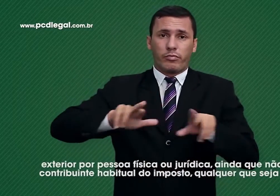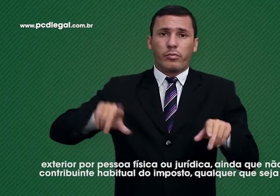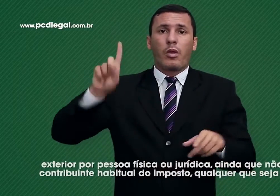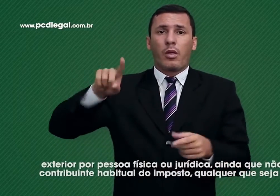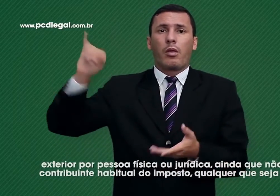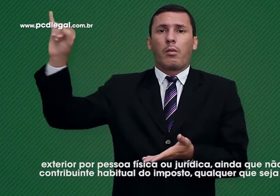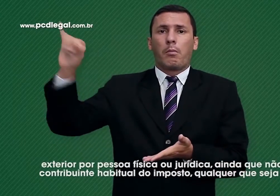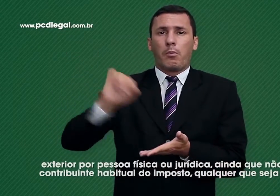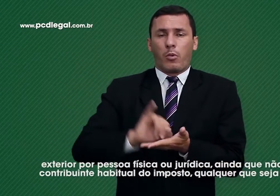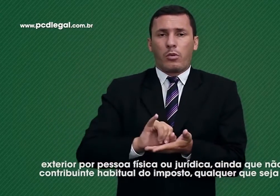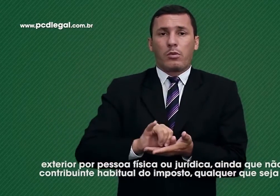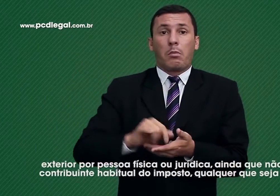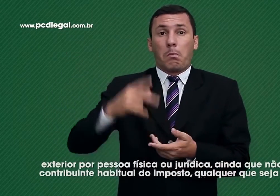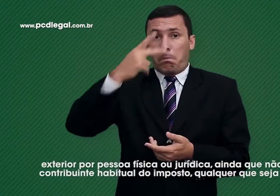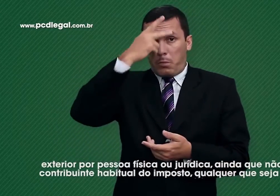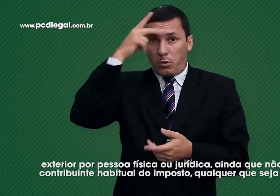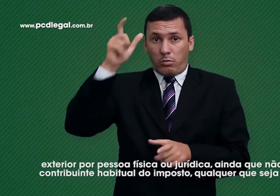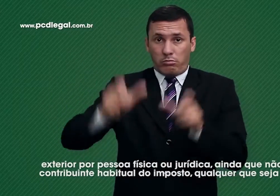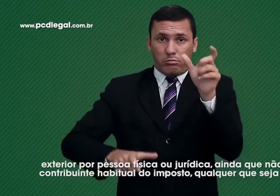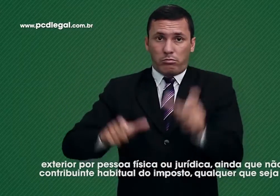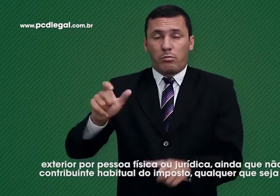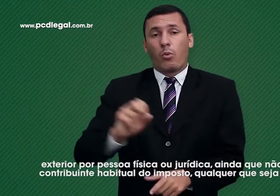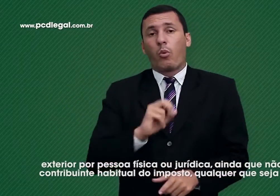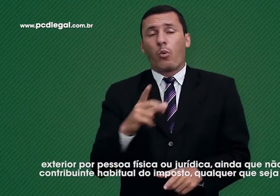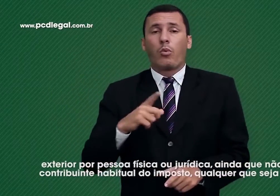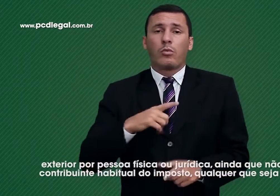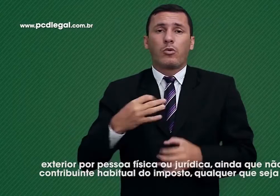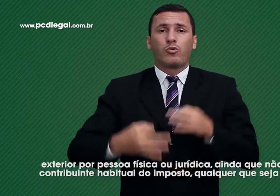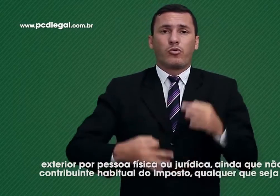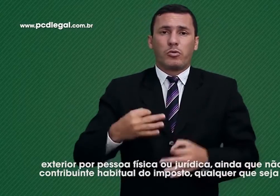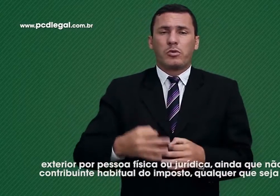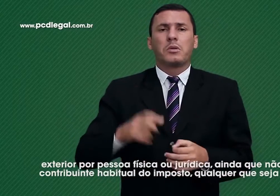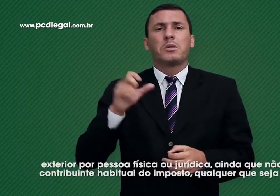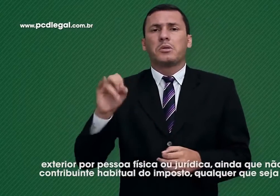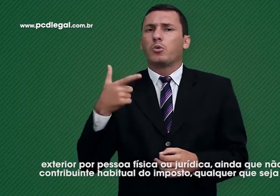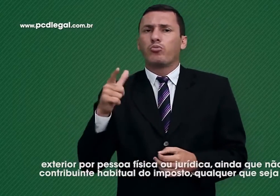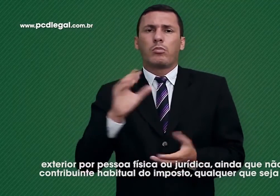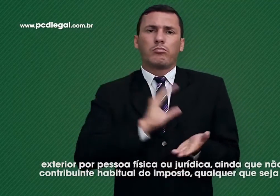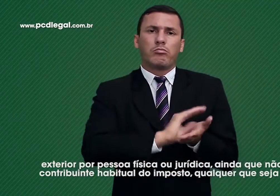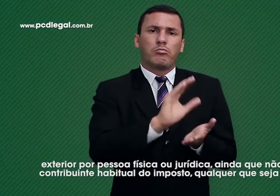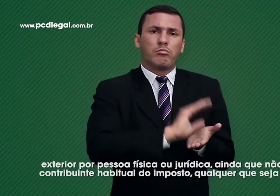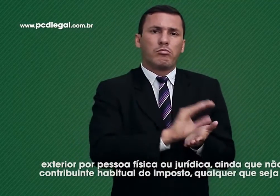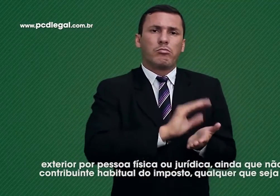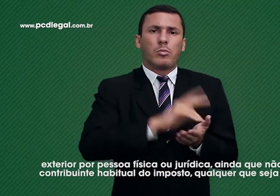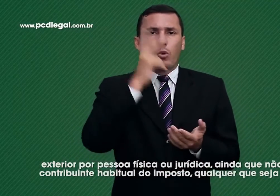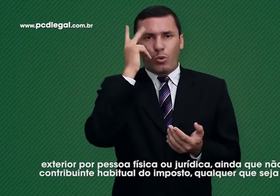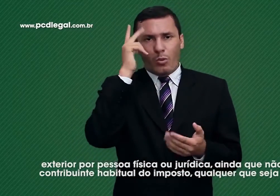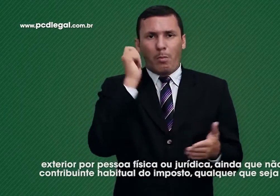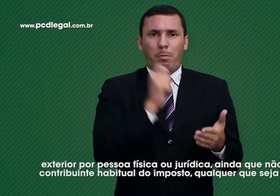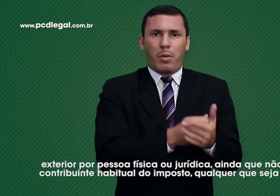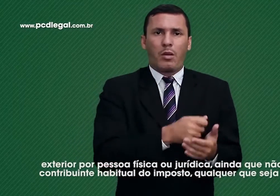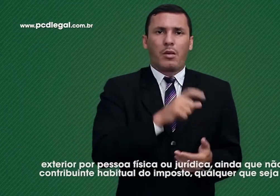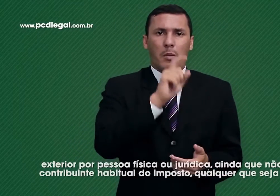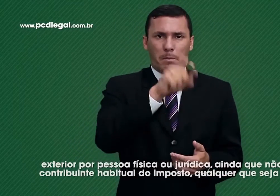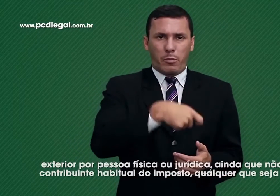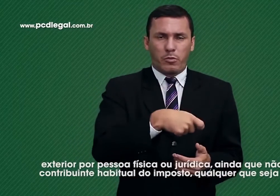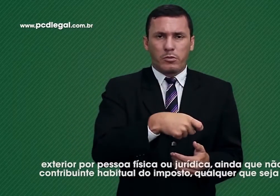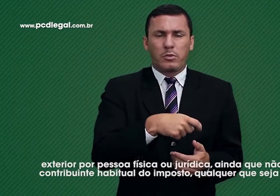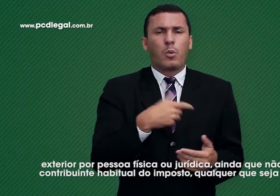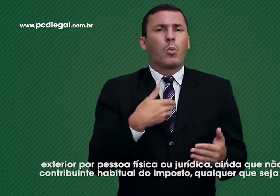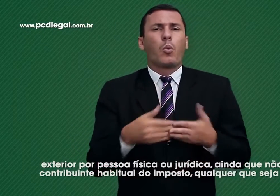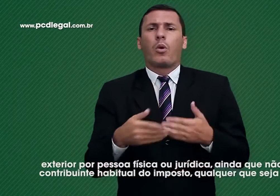importados do exterior por pessoa física ou jurídica, ainda que não seja contribuinte habitual do